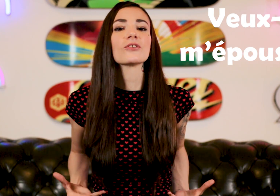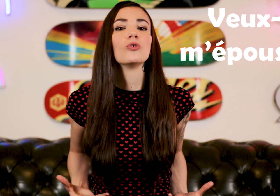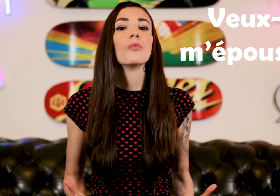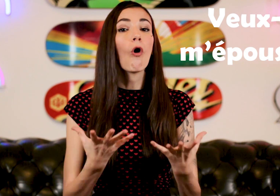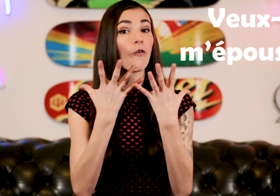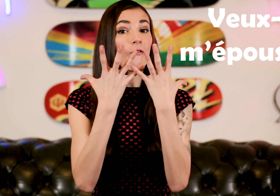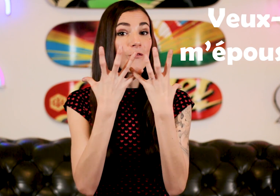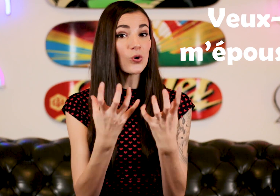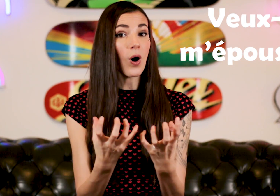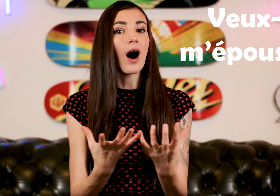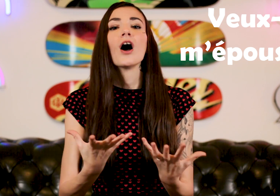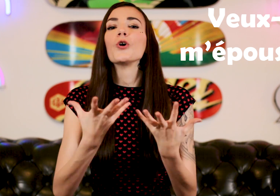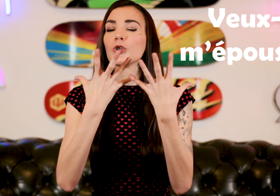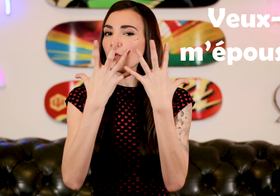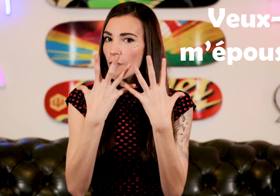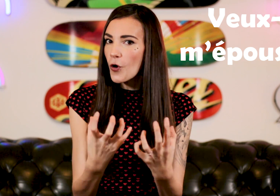connaître le mot « vouloir ». Je veux,